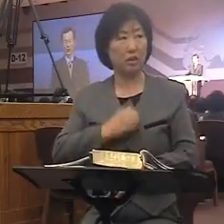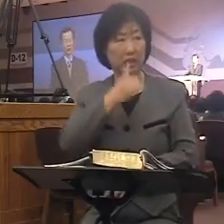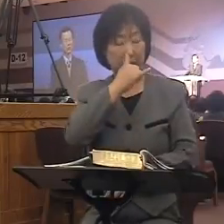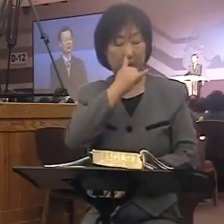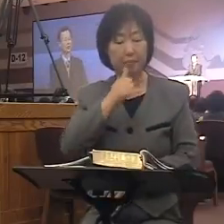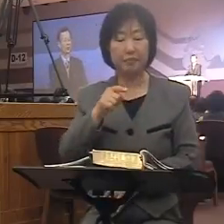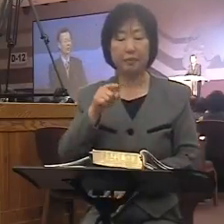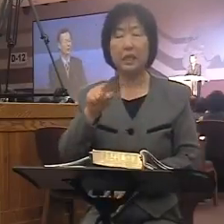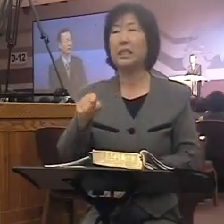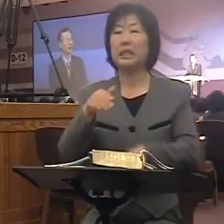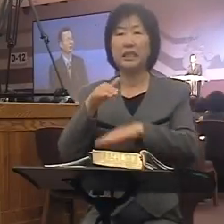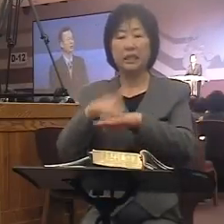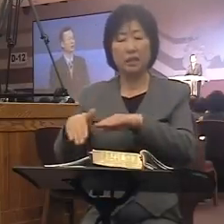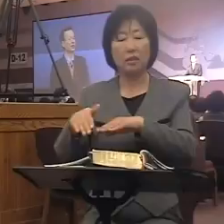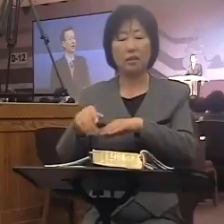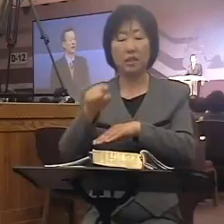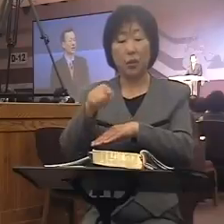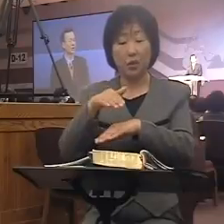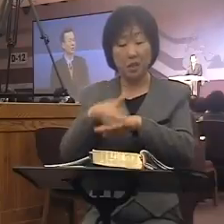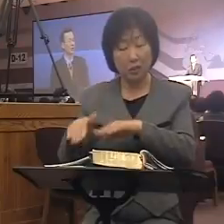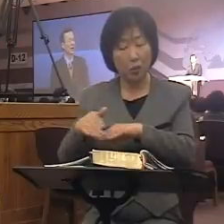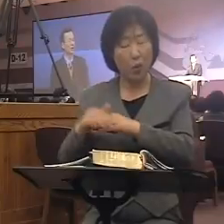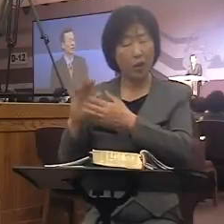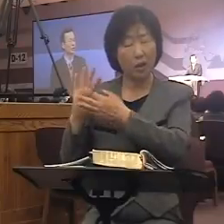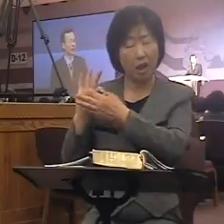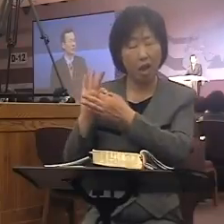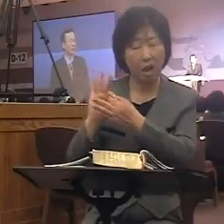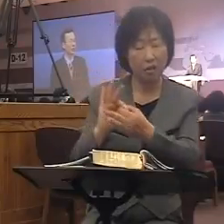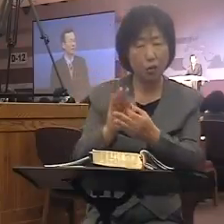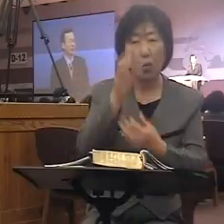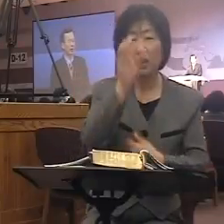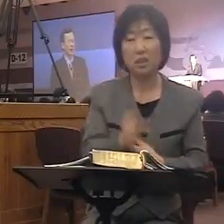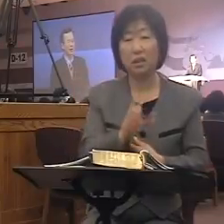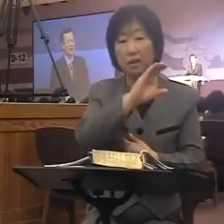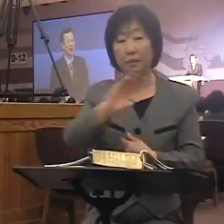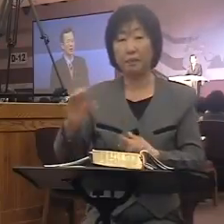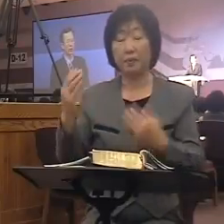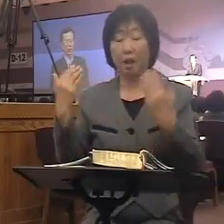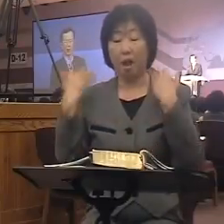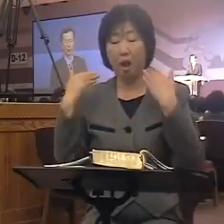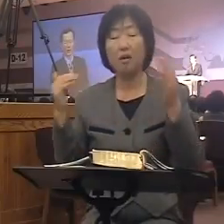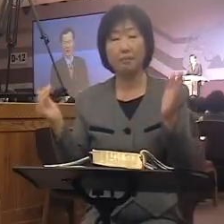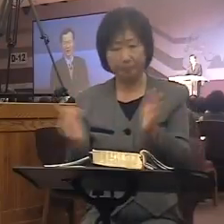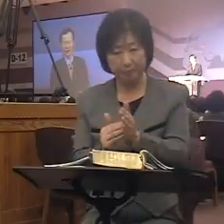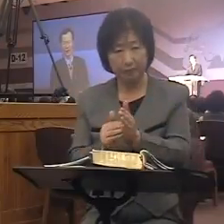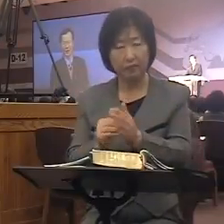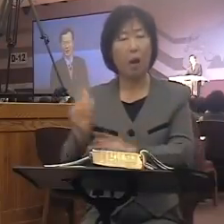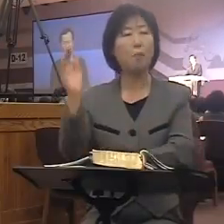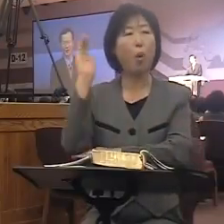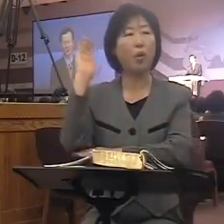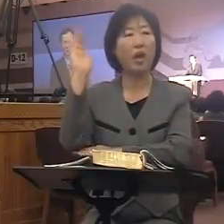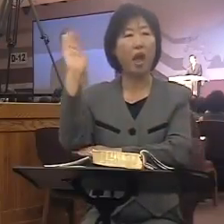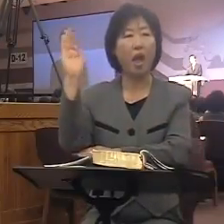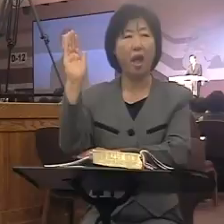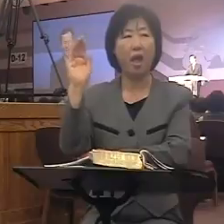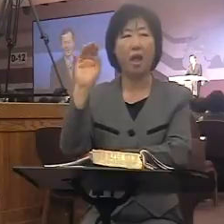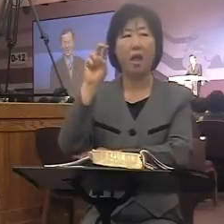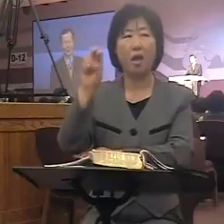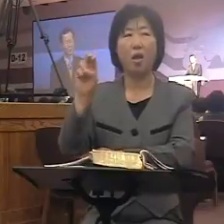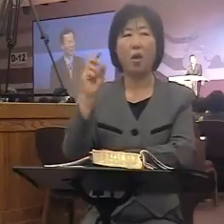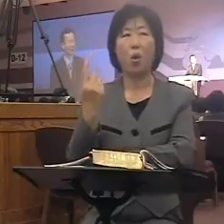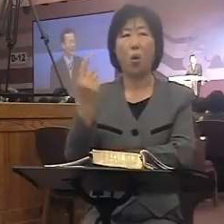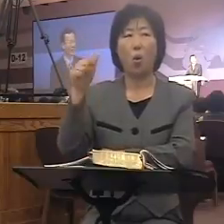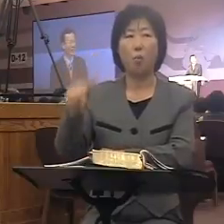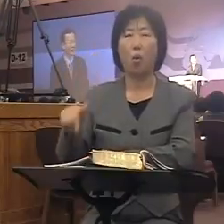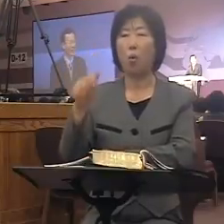하면 이런 식으로 제가 계속 신학을 마치고 목회 못하겠다. 이건